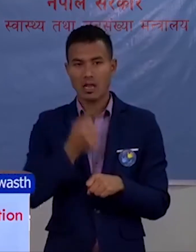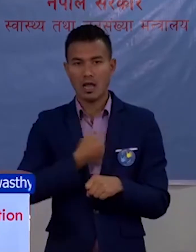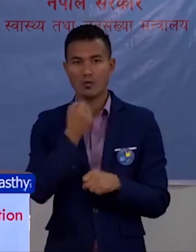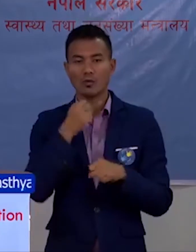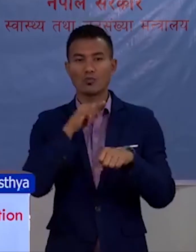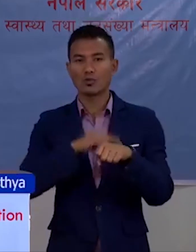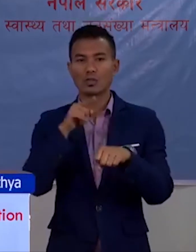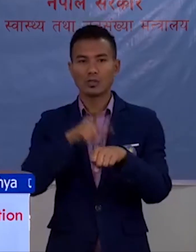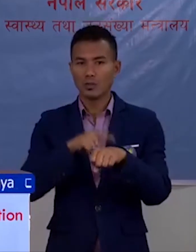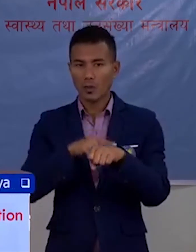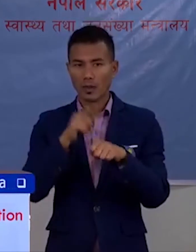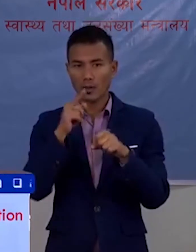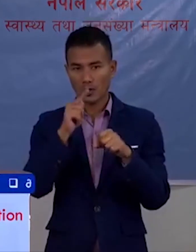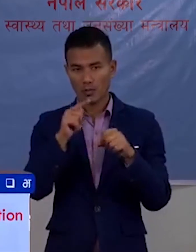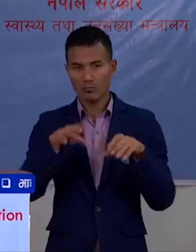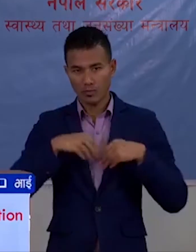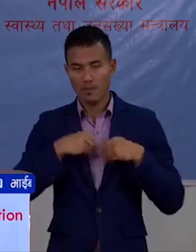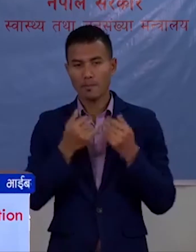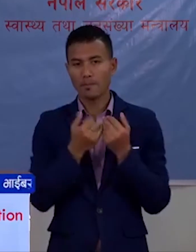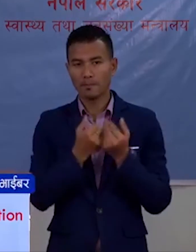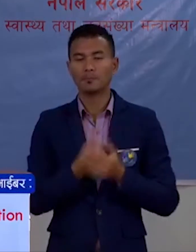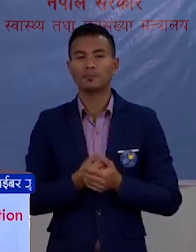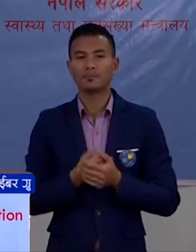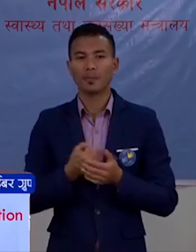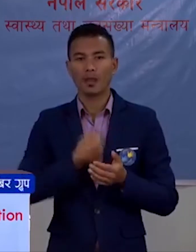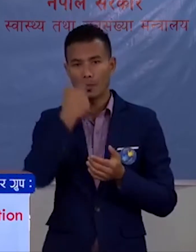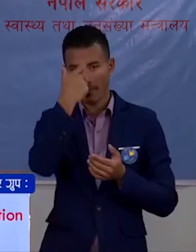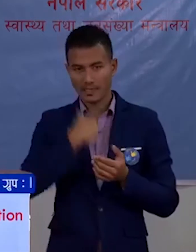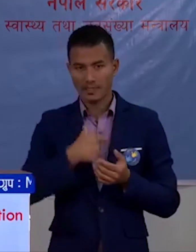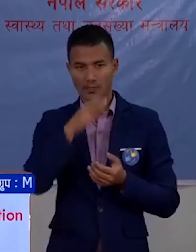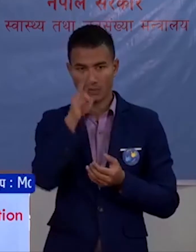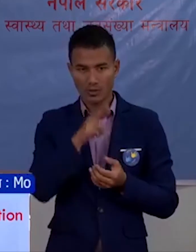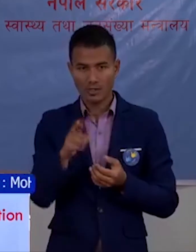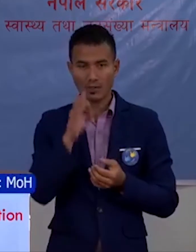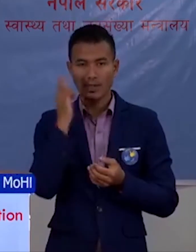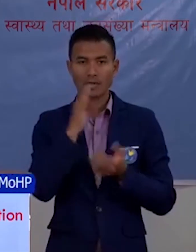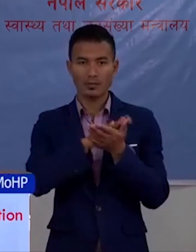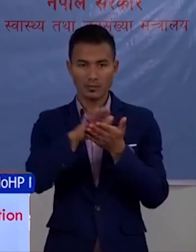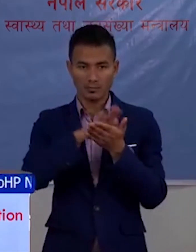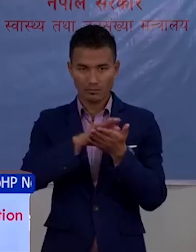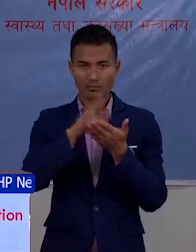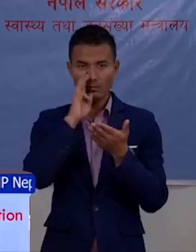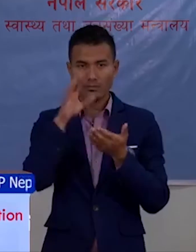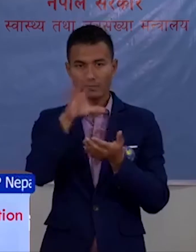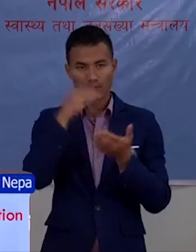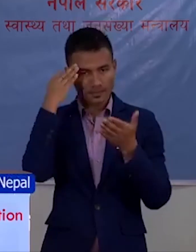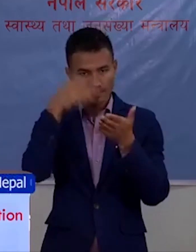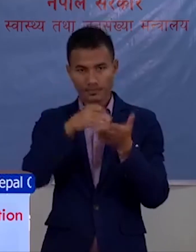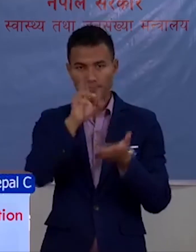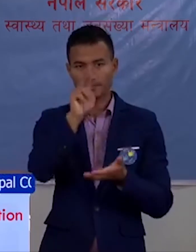यो फुर्सदको समयको पालना पनि गरौँ, आफ्नो व्यक्तिगत तथा वातावरणीय सरसफाइमा सबैले ध्यान